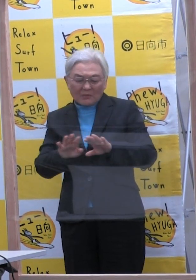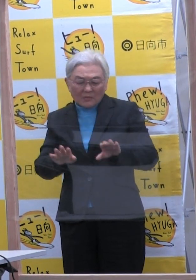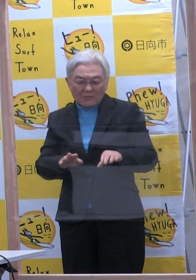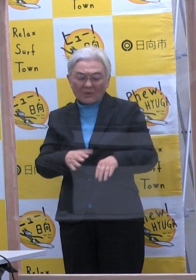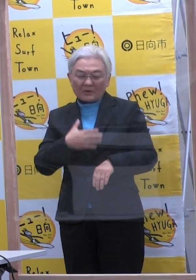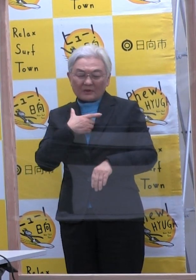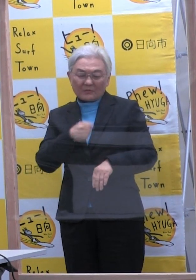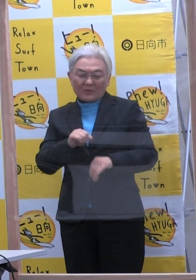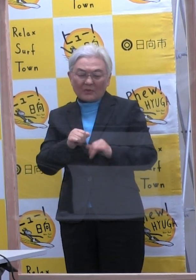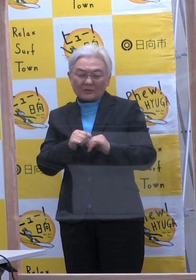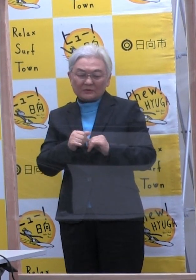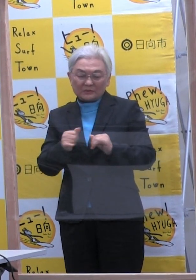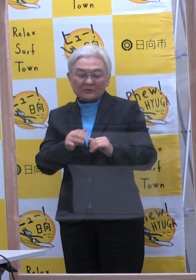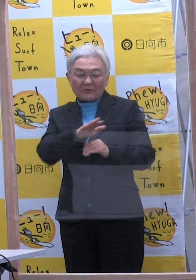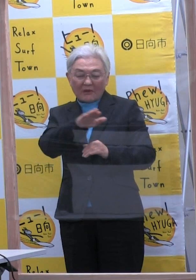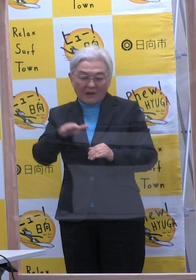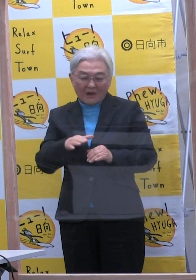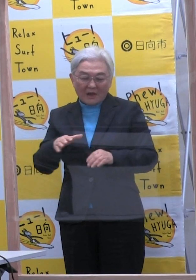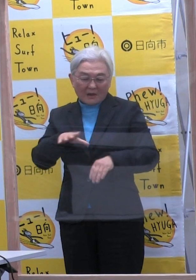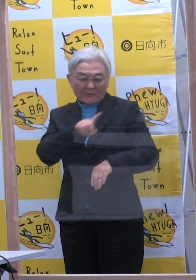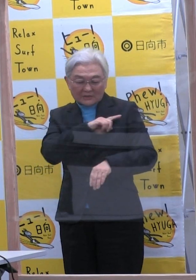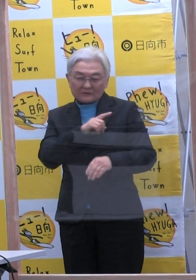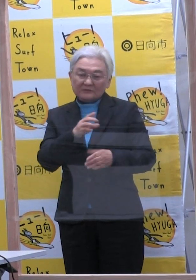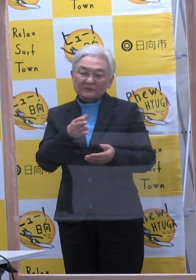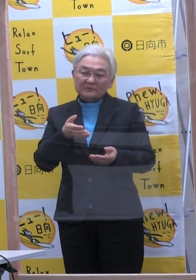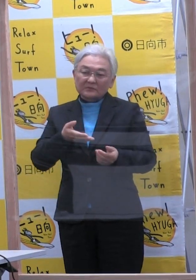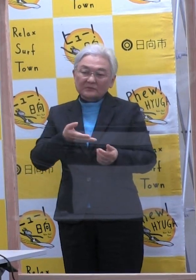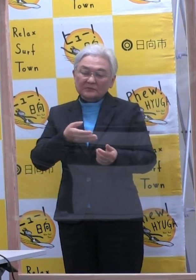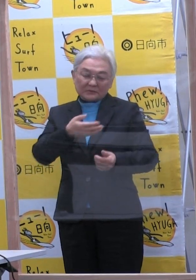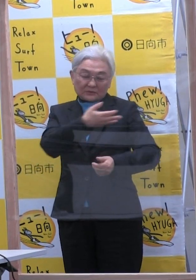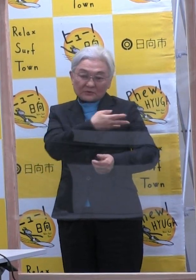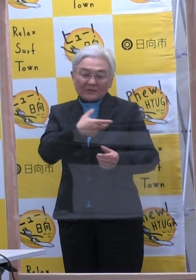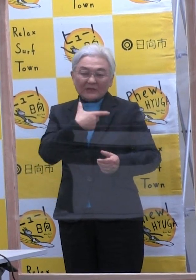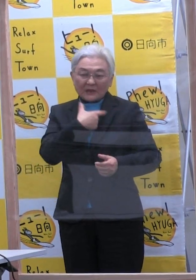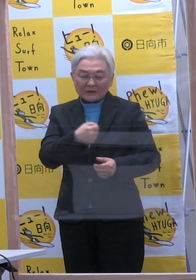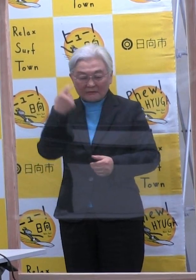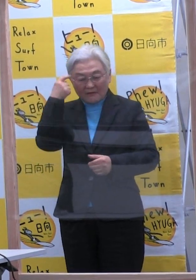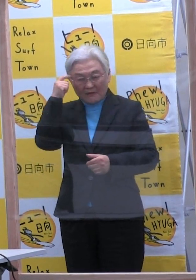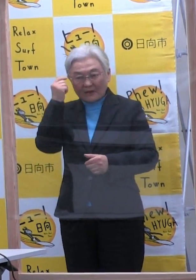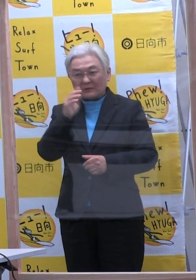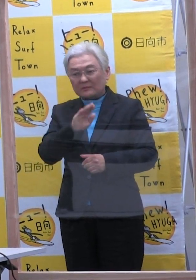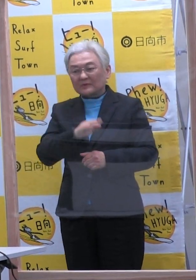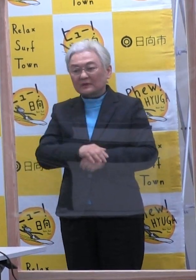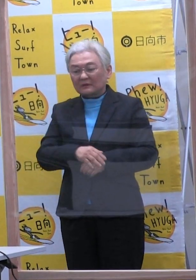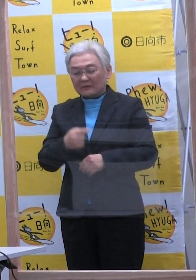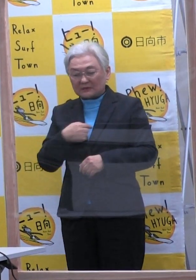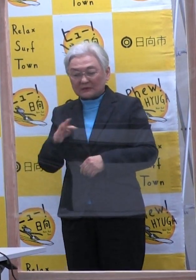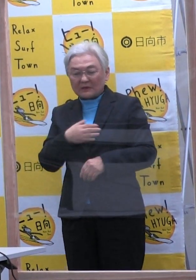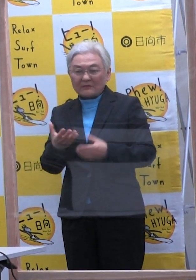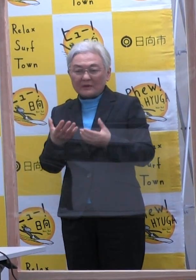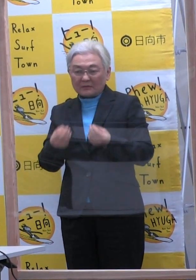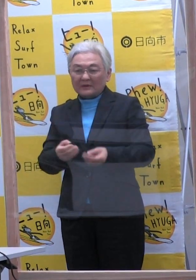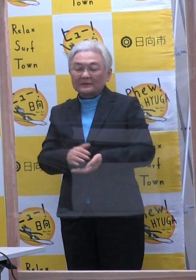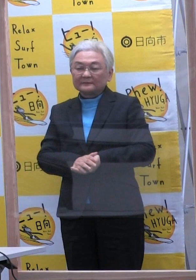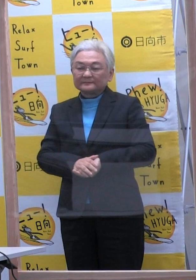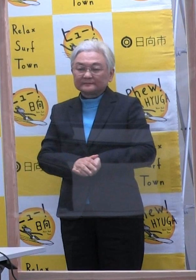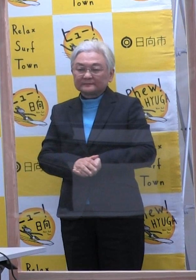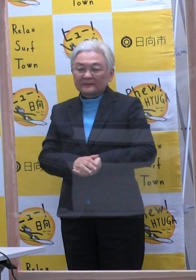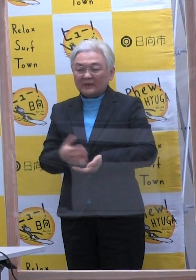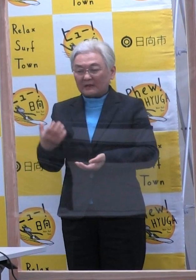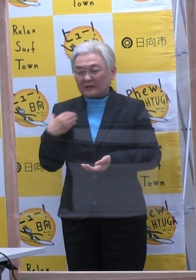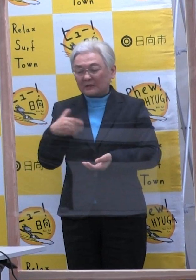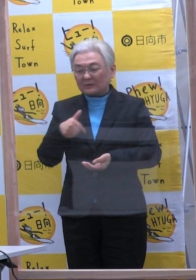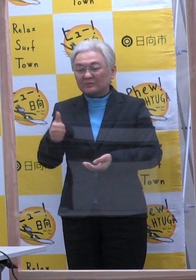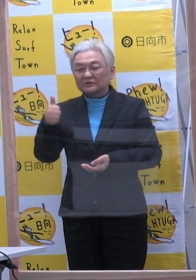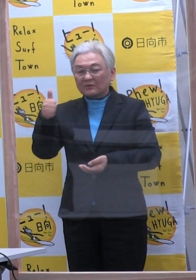希望する方から接種を進めていきたいと考えています。私からは以上であります。担当